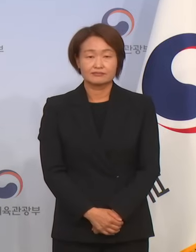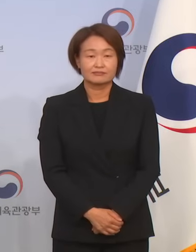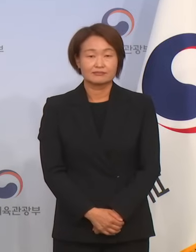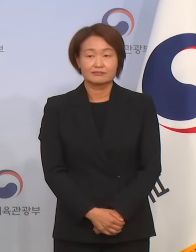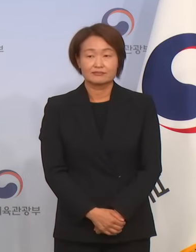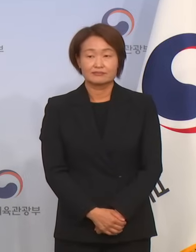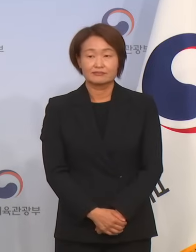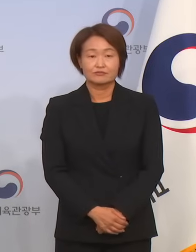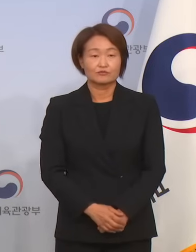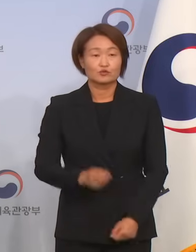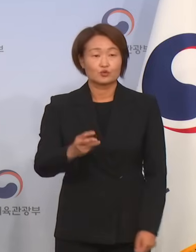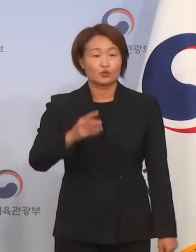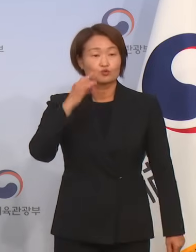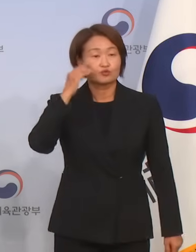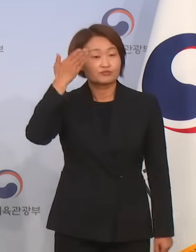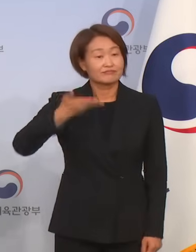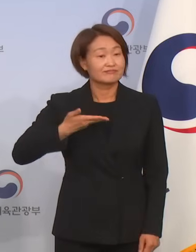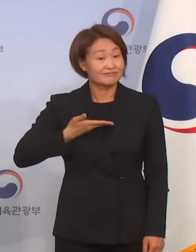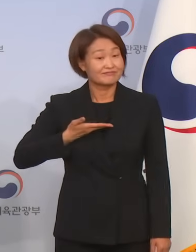네 추가 질의 있으십니까?